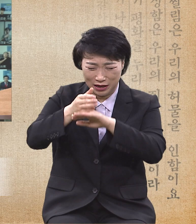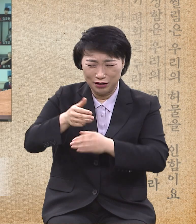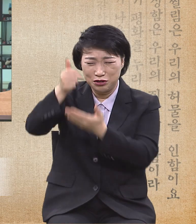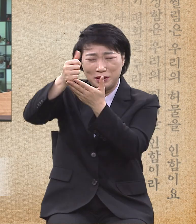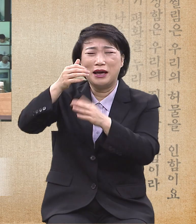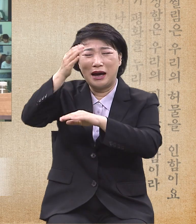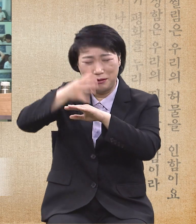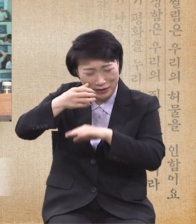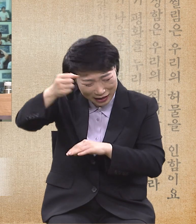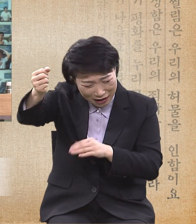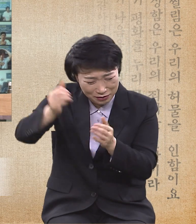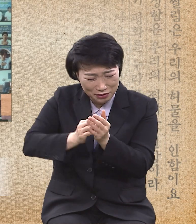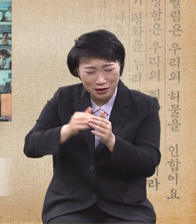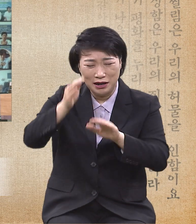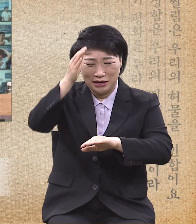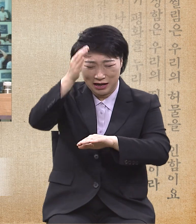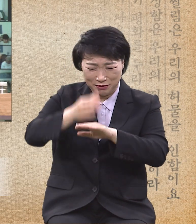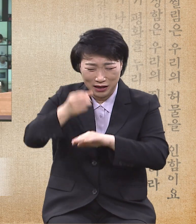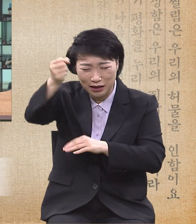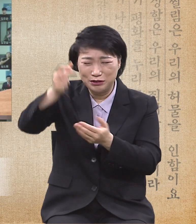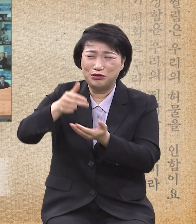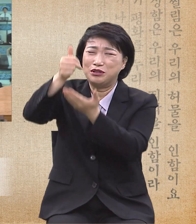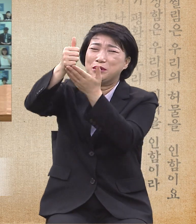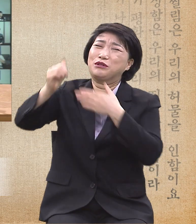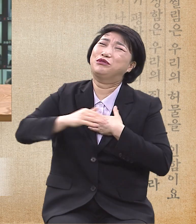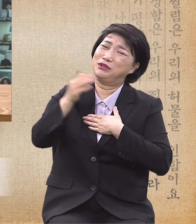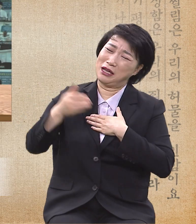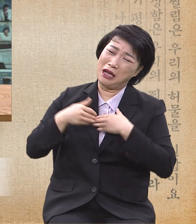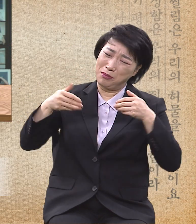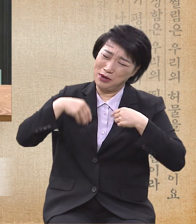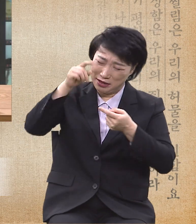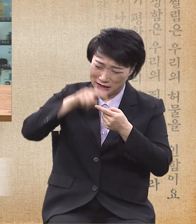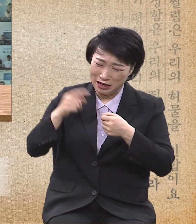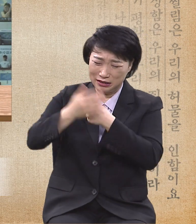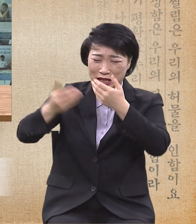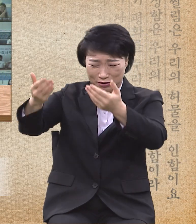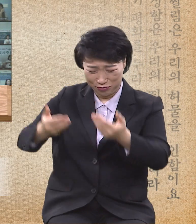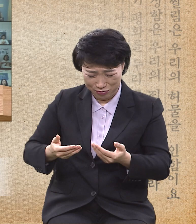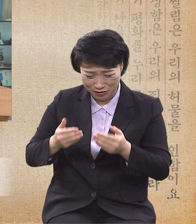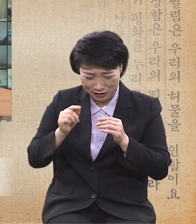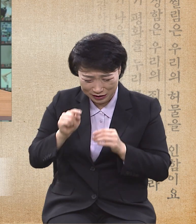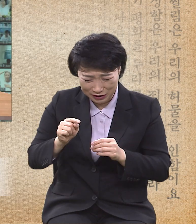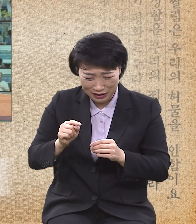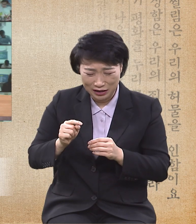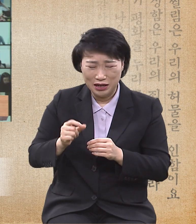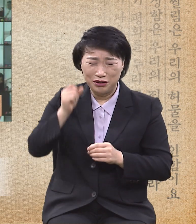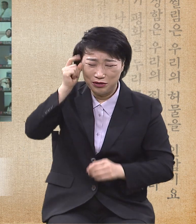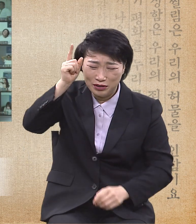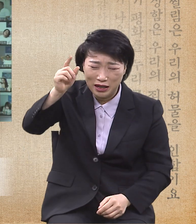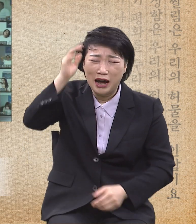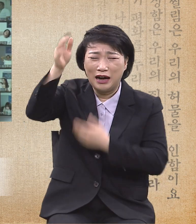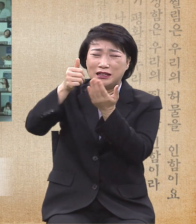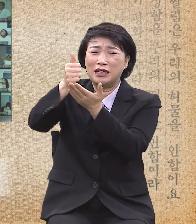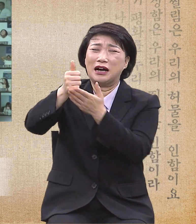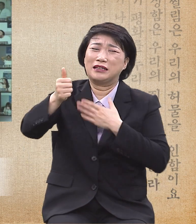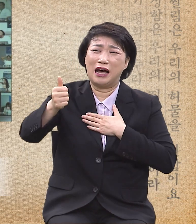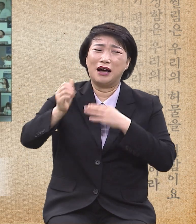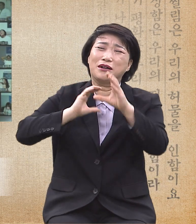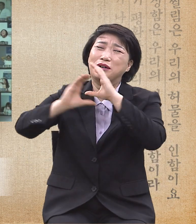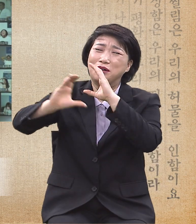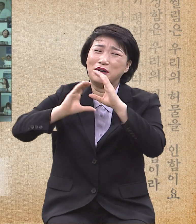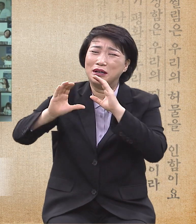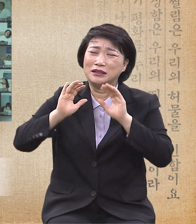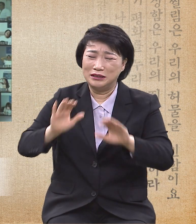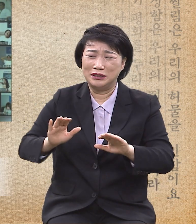감사를 받으며 감사를 받으시는 우리에게 필요에 따라 은혜를 베푸시는 위대한 하나님과